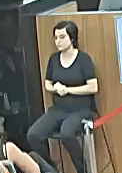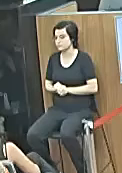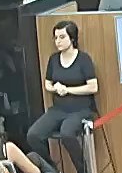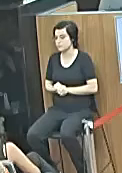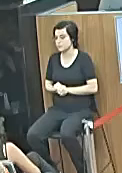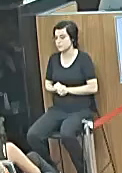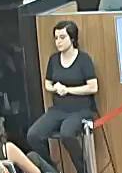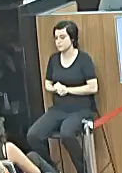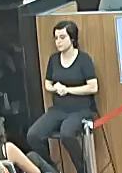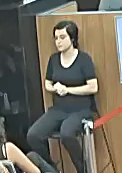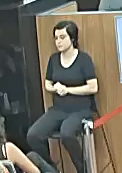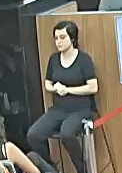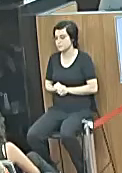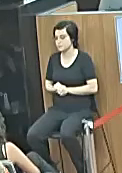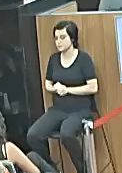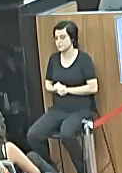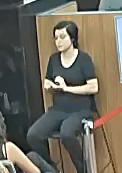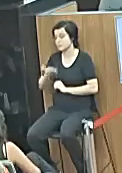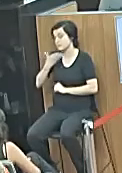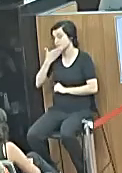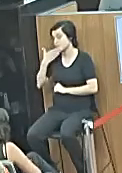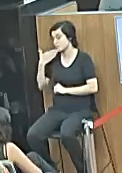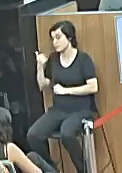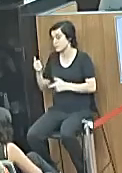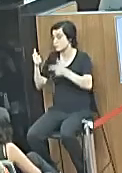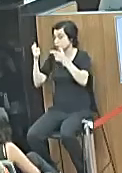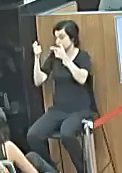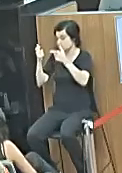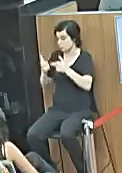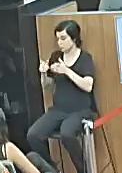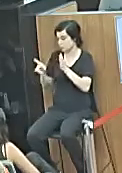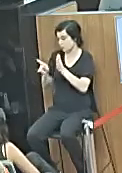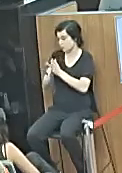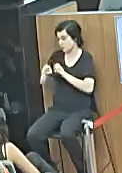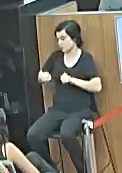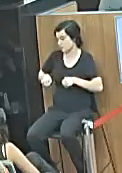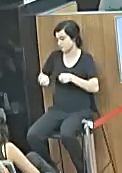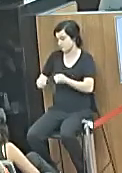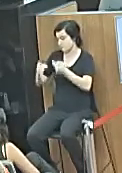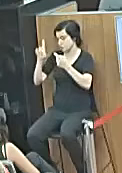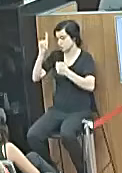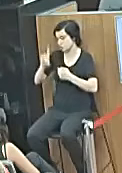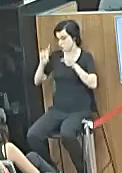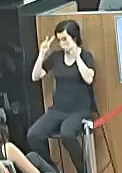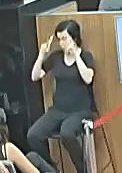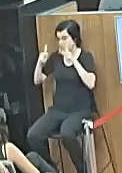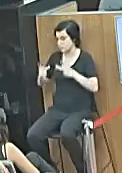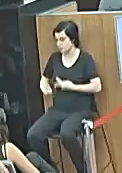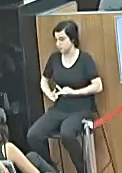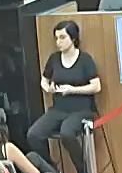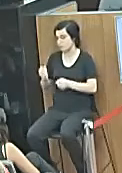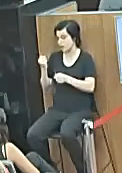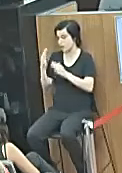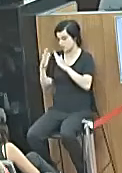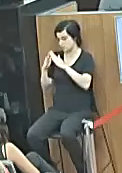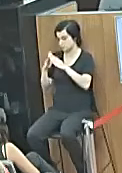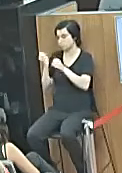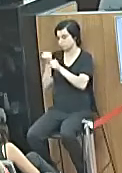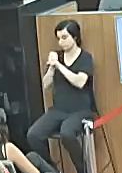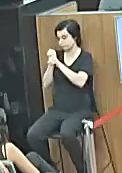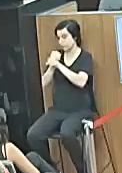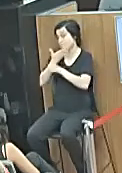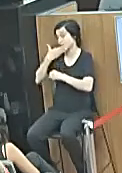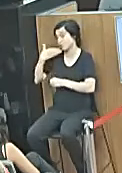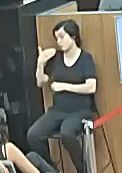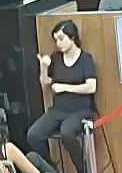população equipar e manter o centro estadual de defesa dos direitos humanos da população em situação de rua em